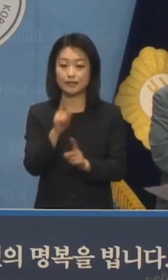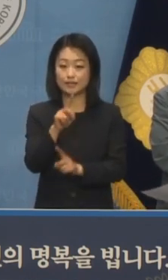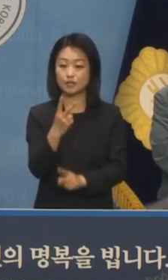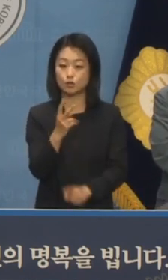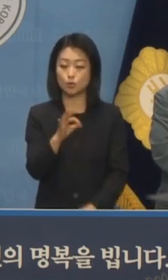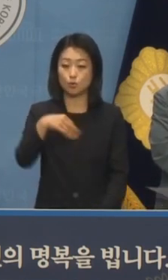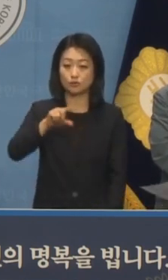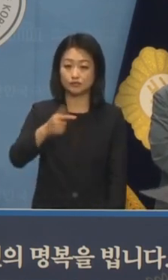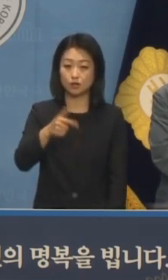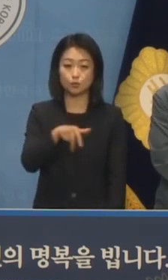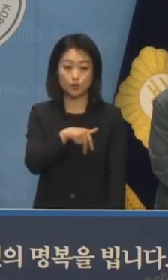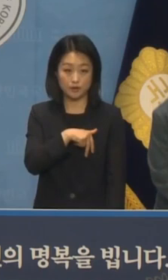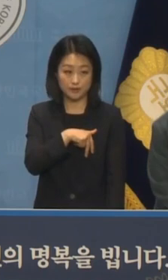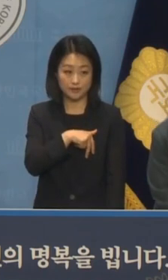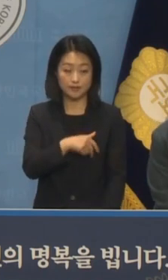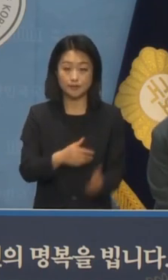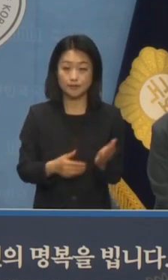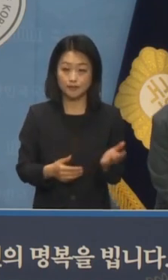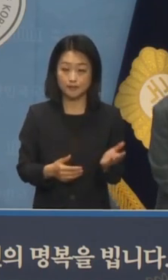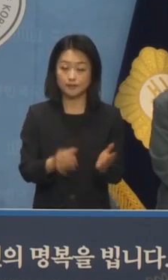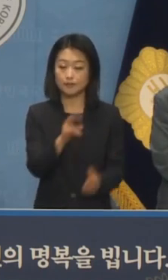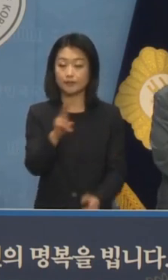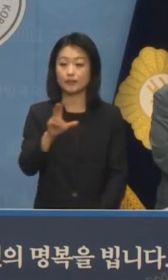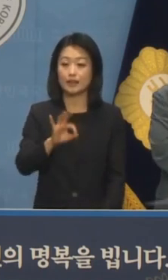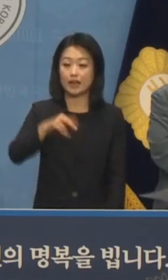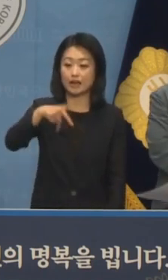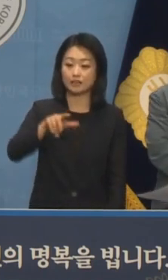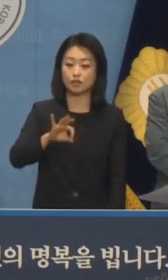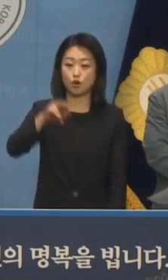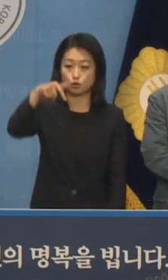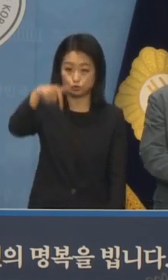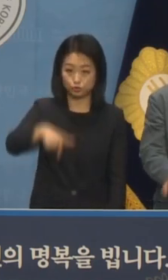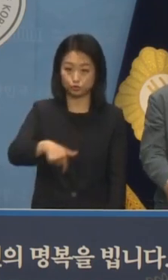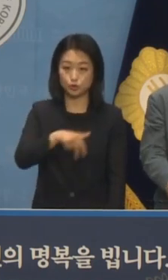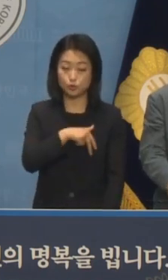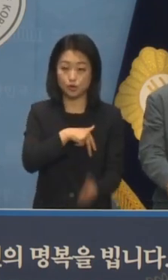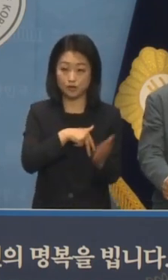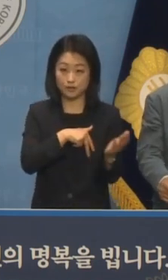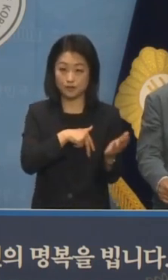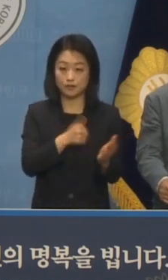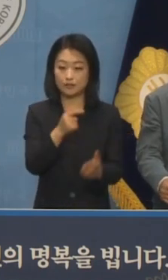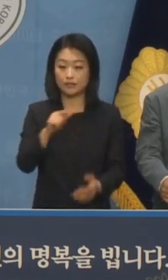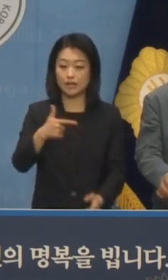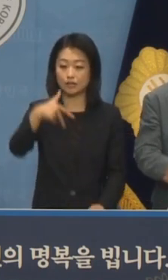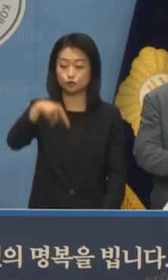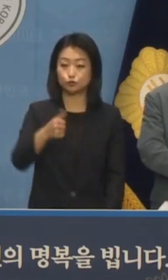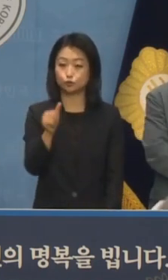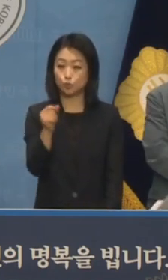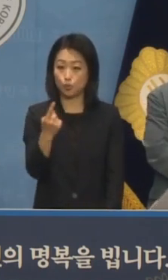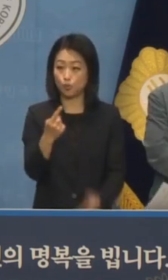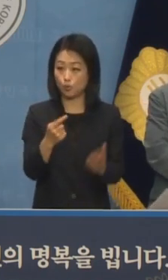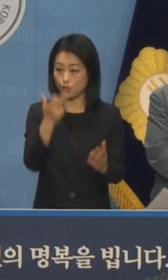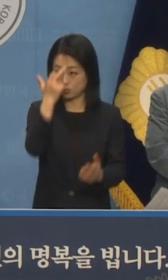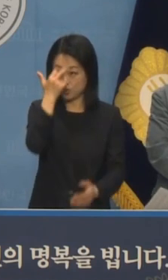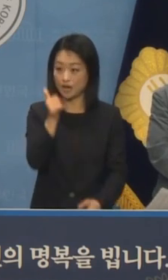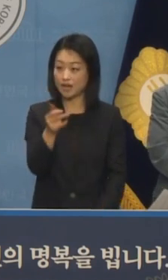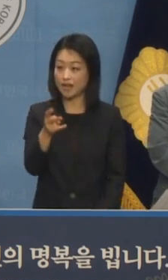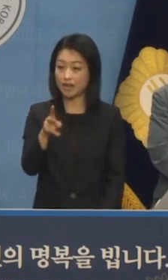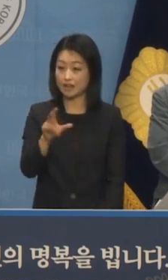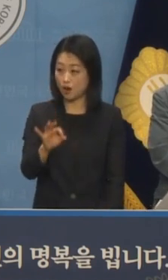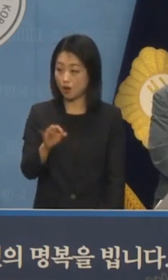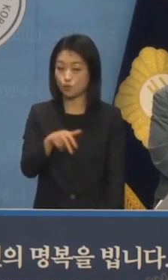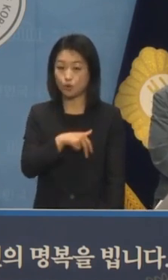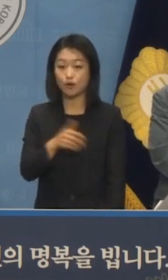이용선 의원님, 양경숙 의원님, 한준호 의원님, 최혜영 의원님 오셨습니다.